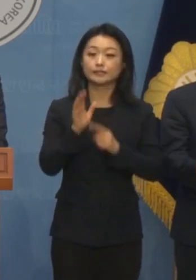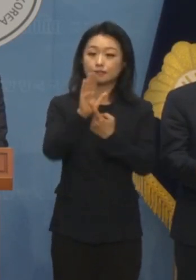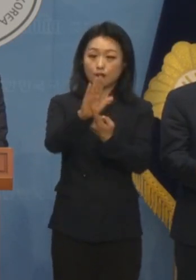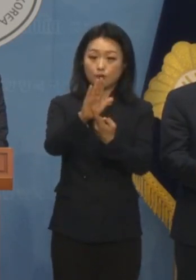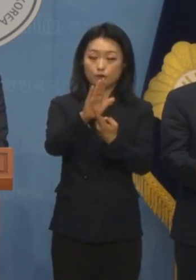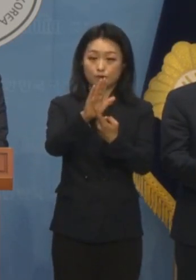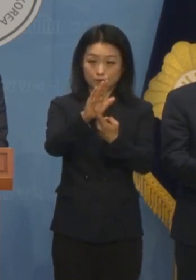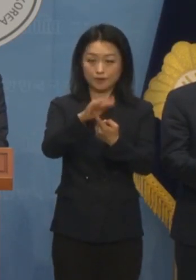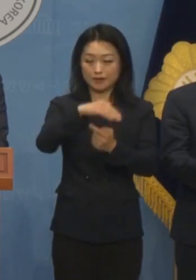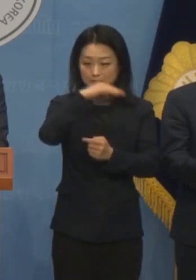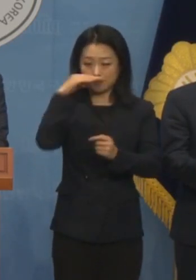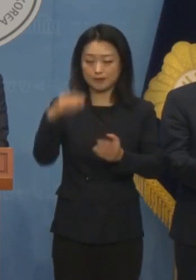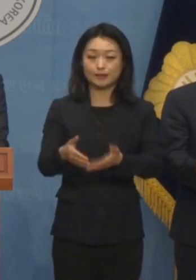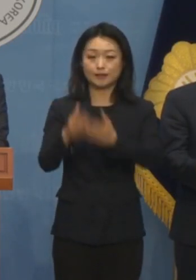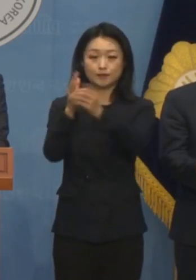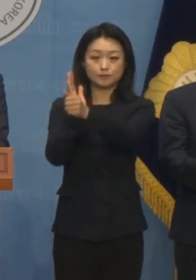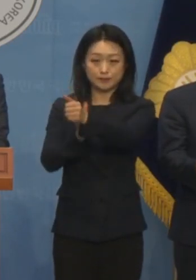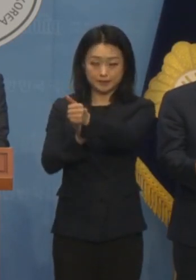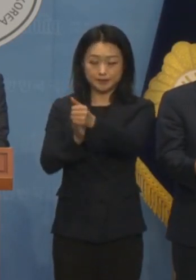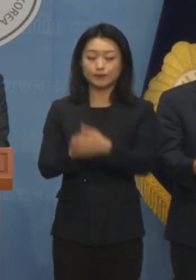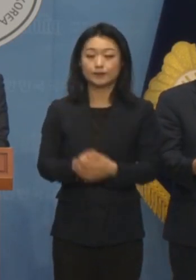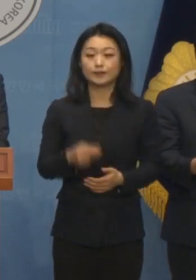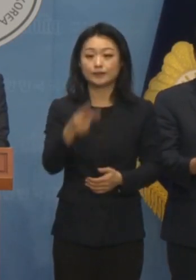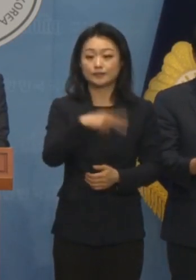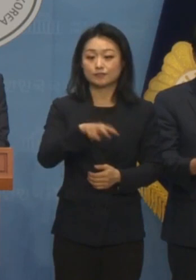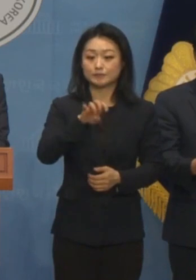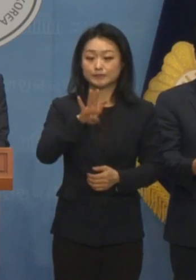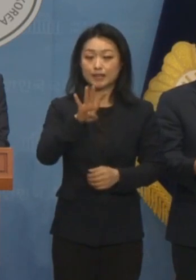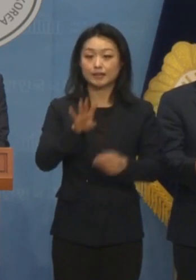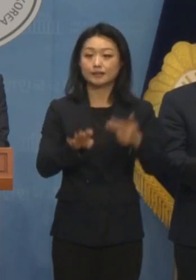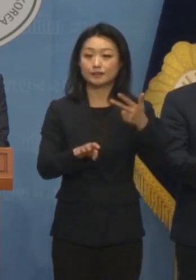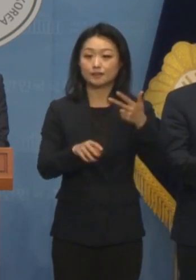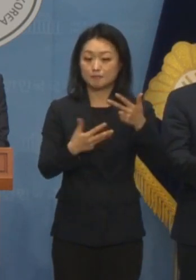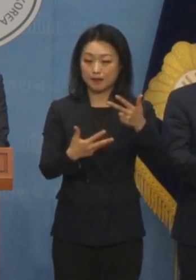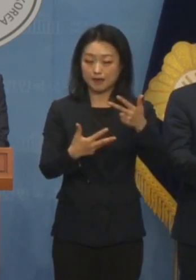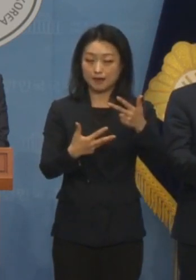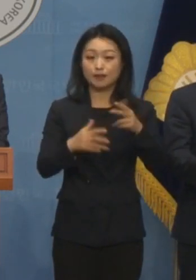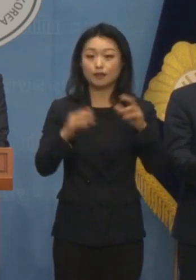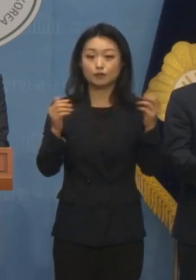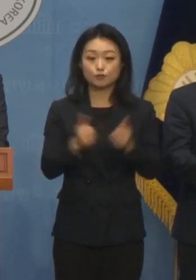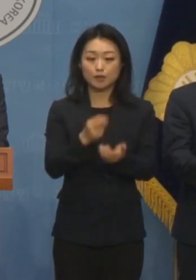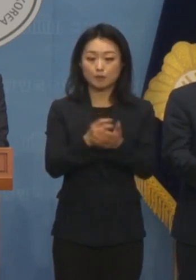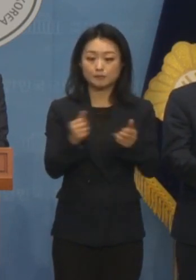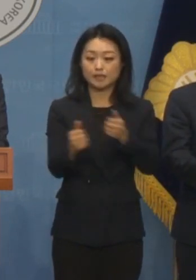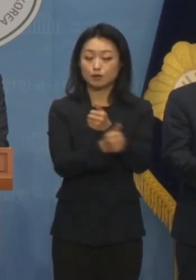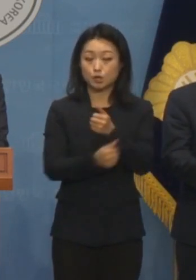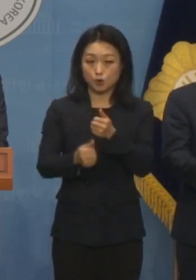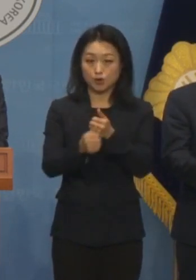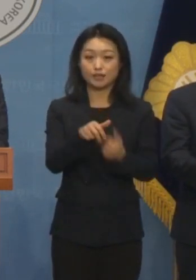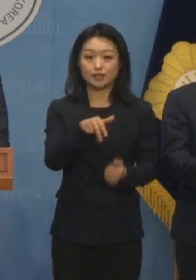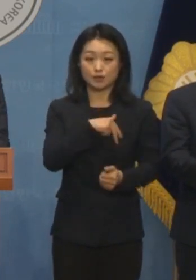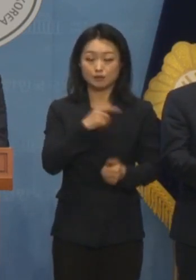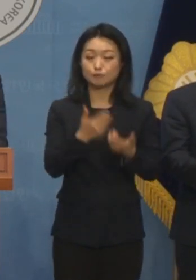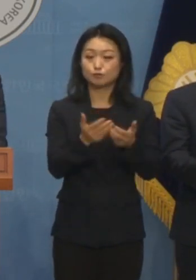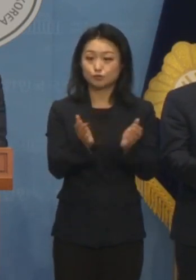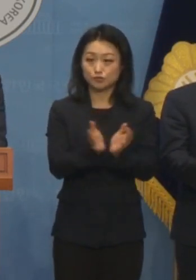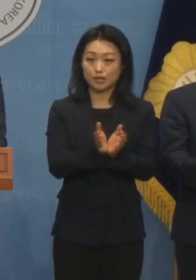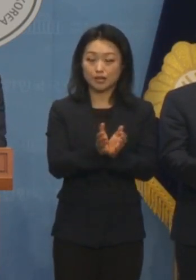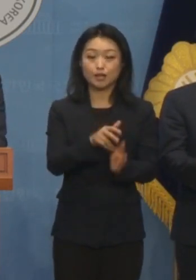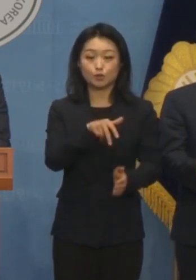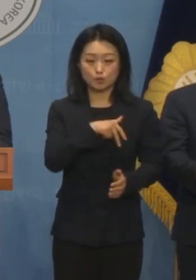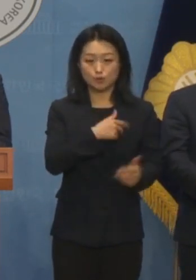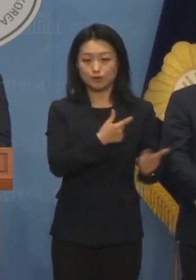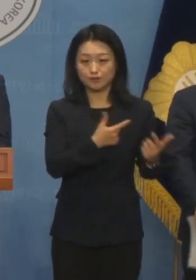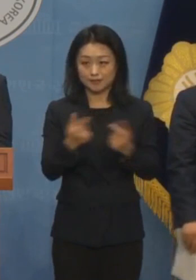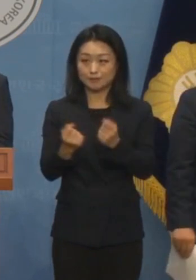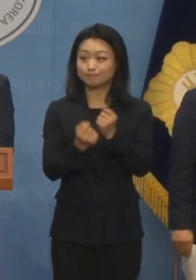우뚝 서 주기를 촉구합니다. 2024년 7월 8일 국회 법제사법위원회 더불어민주당 의원